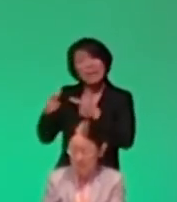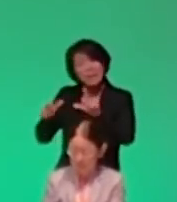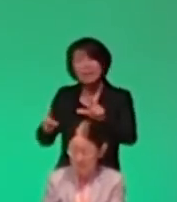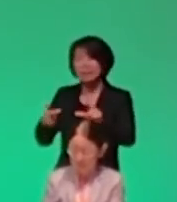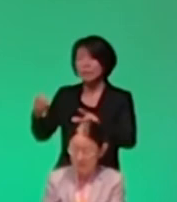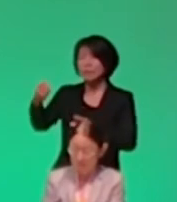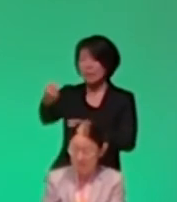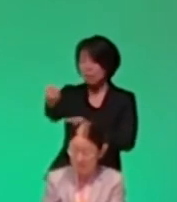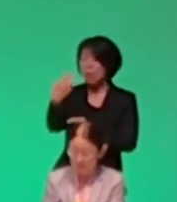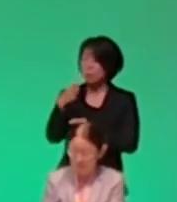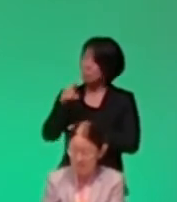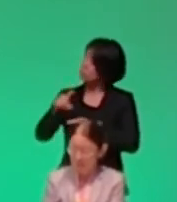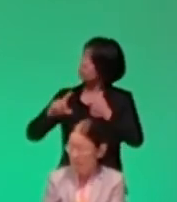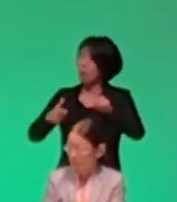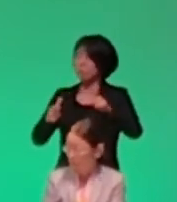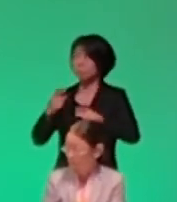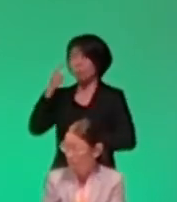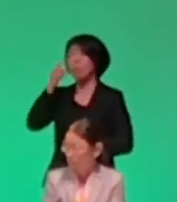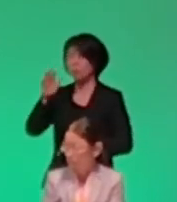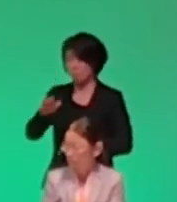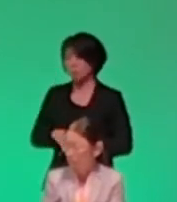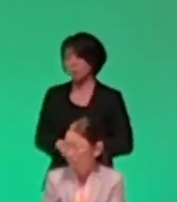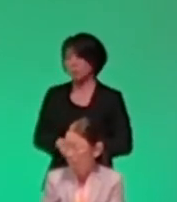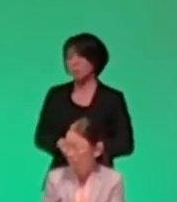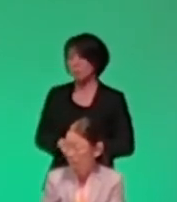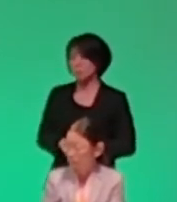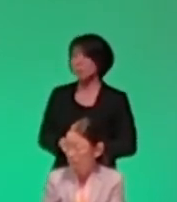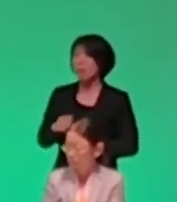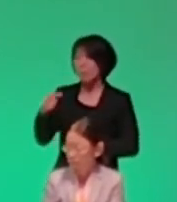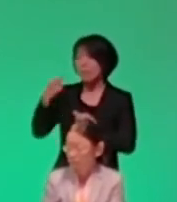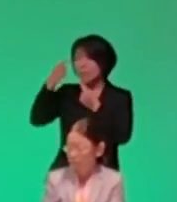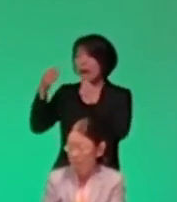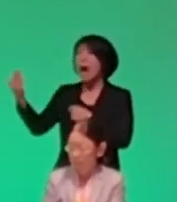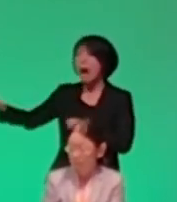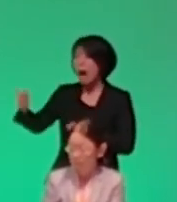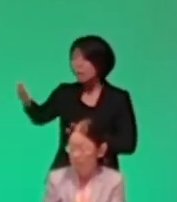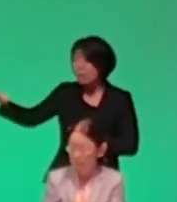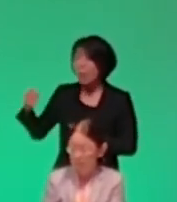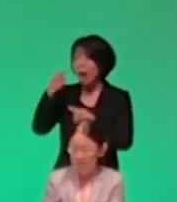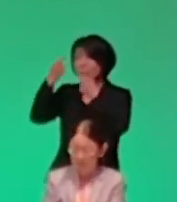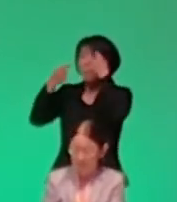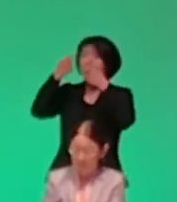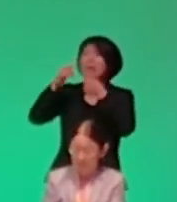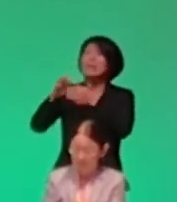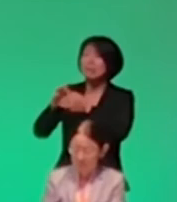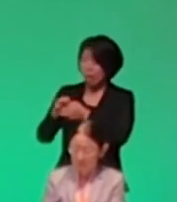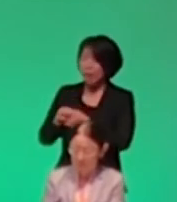ょっと違うんじゃないかっていう思いをしました。でやっぱり酔っ払ってるから皆さんも本